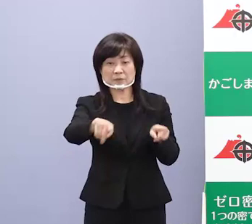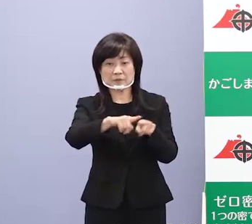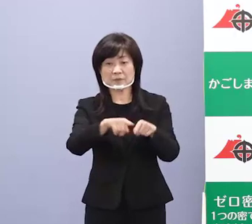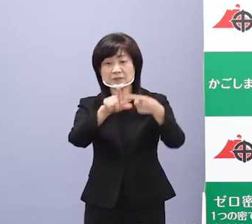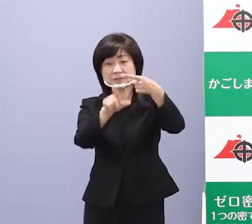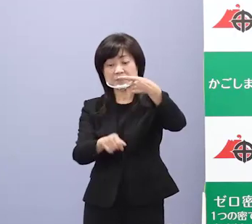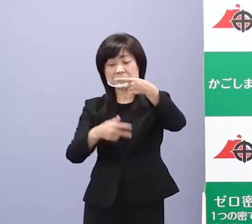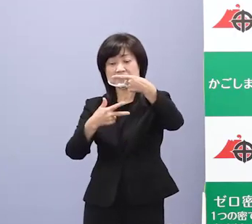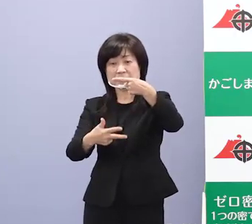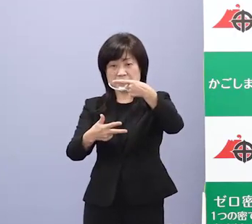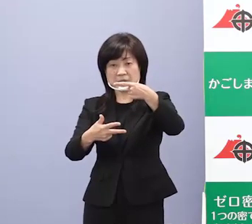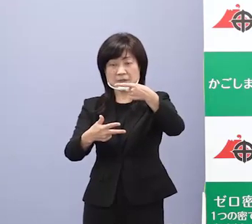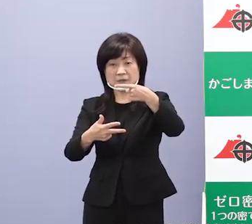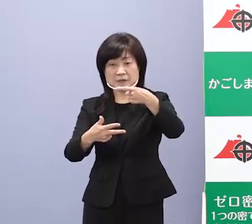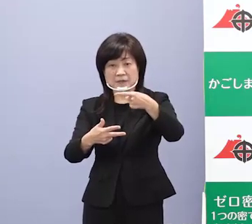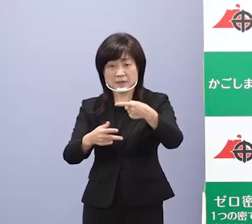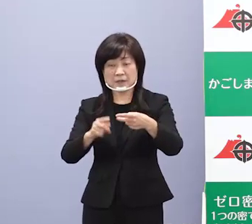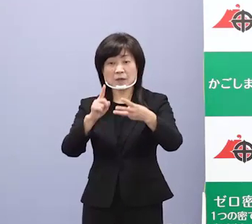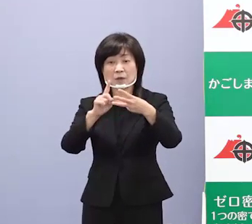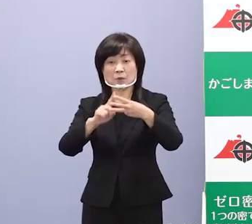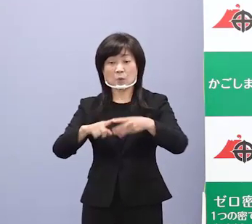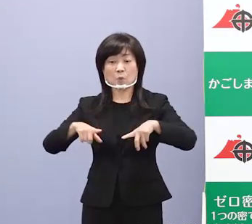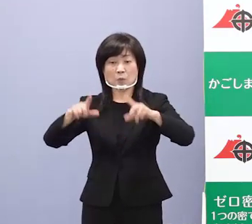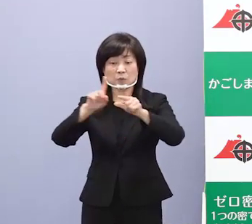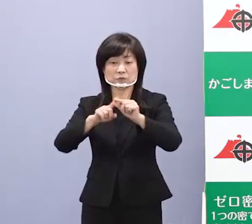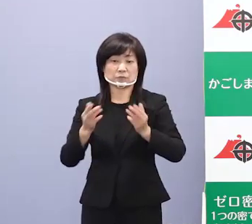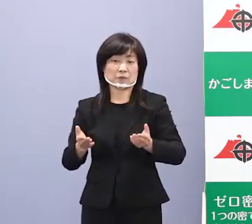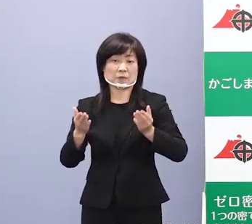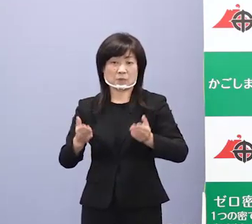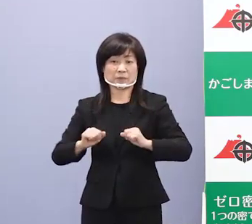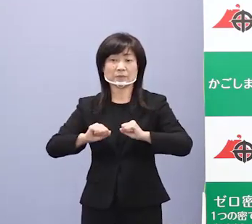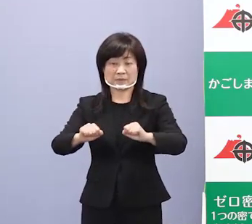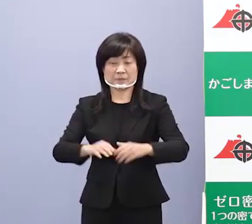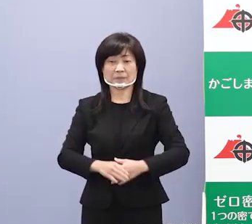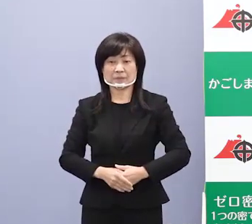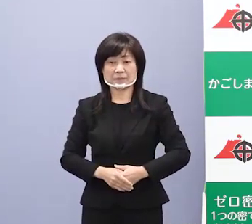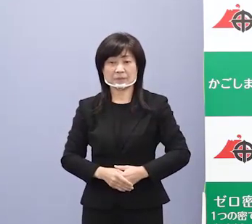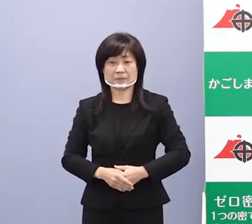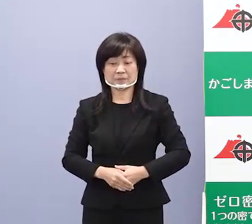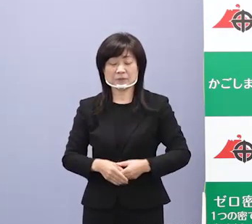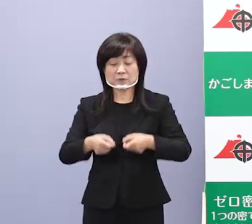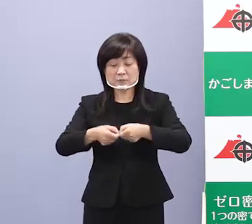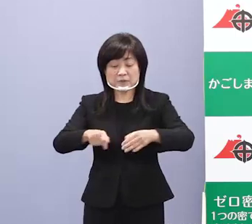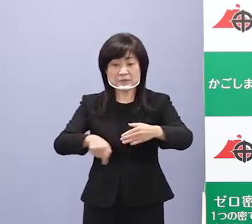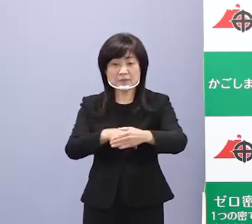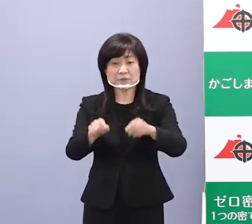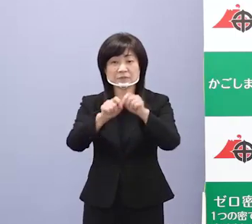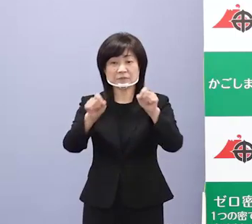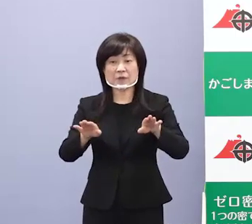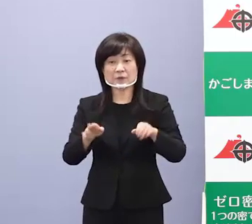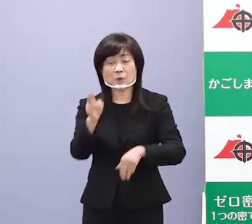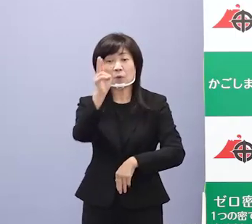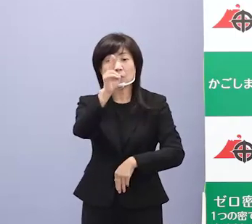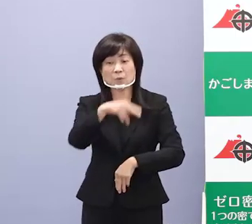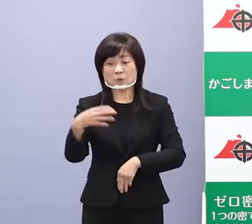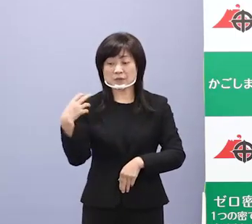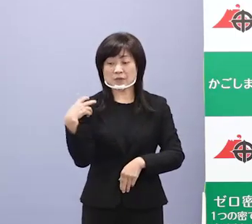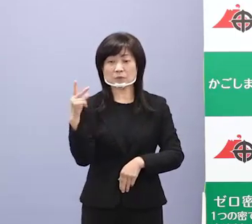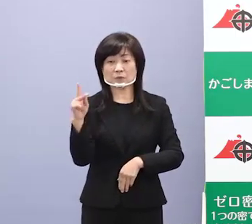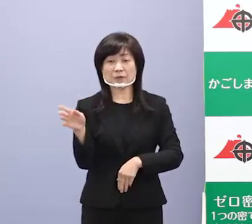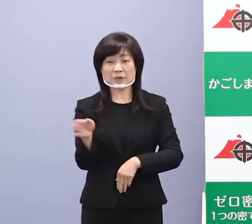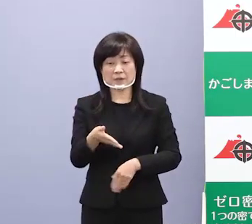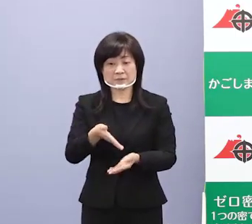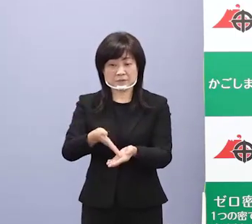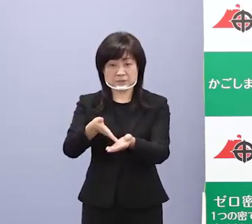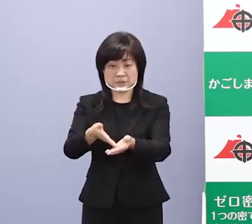月7日に高等中学校で開催します。訓練の詳細につきましては、本日午後に担当課から説明を